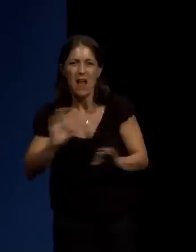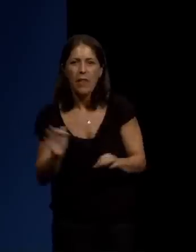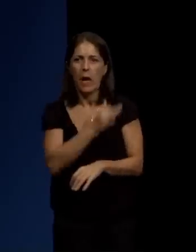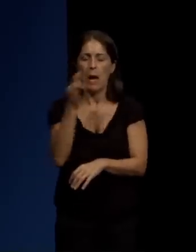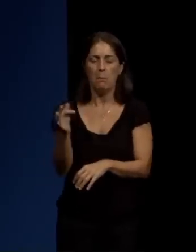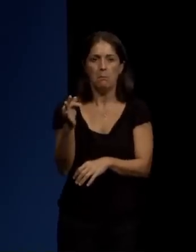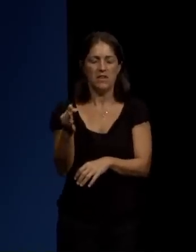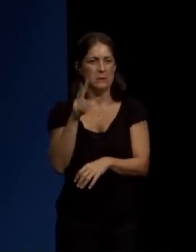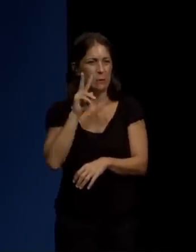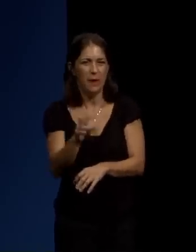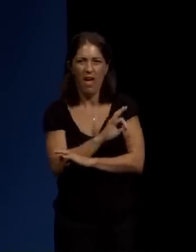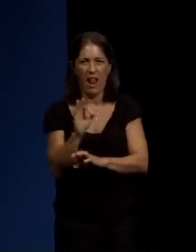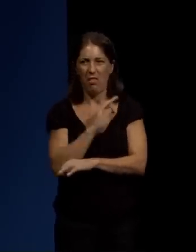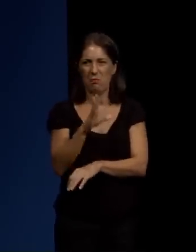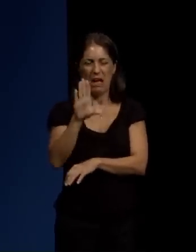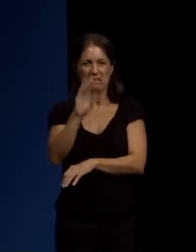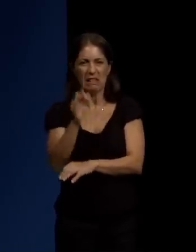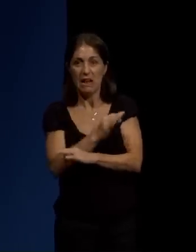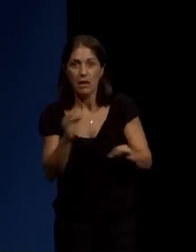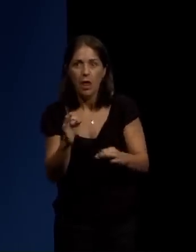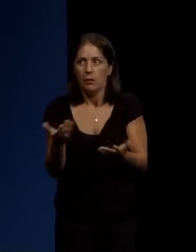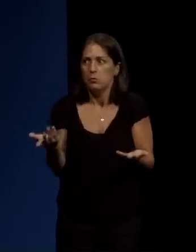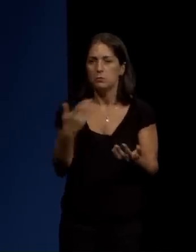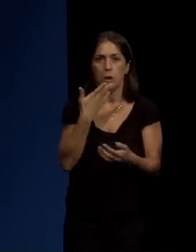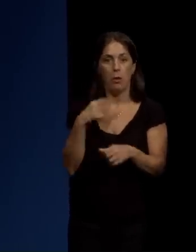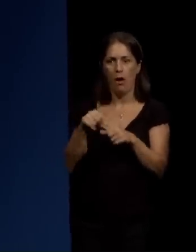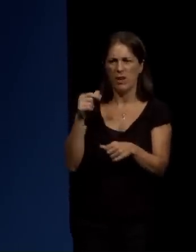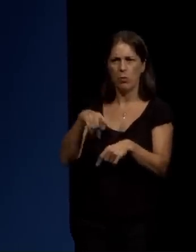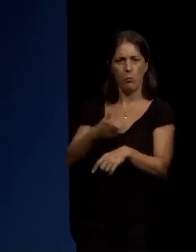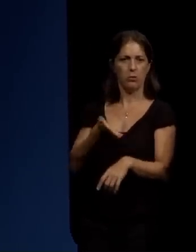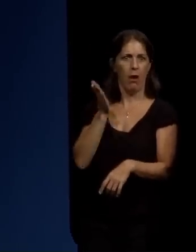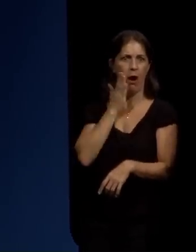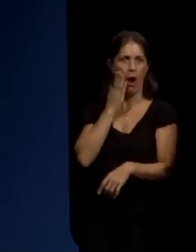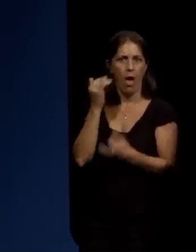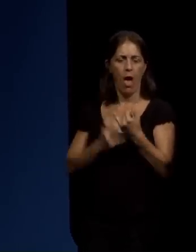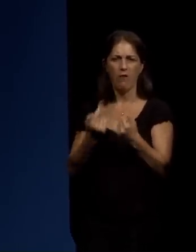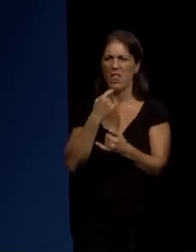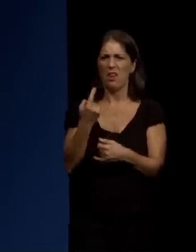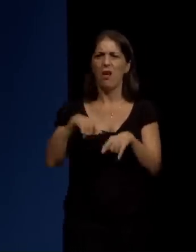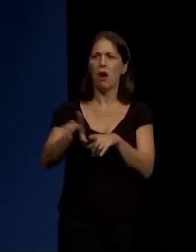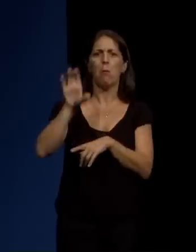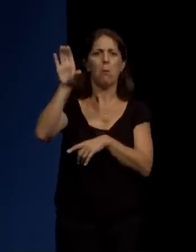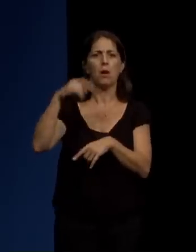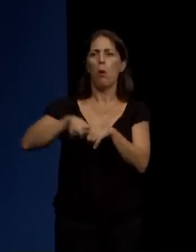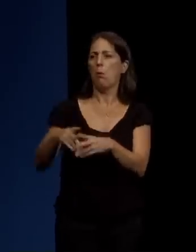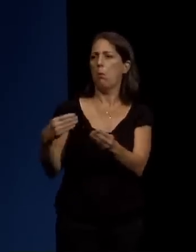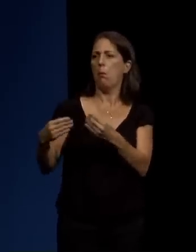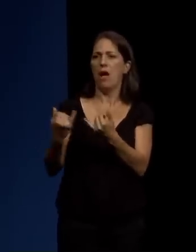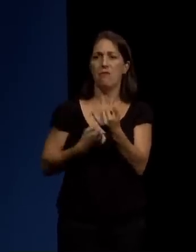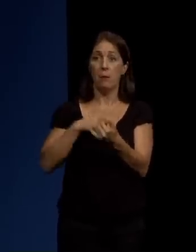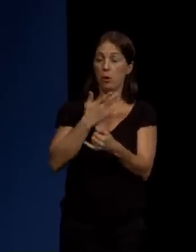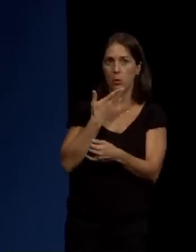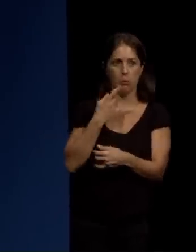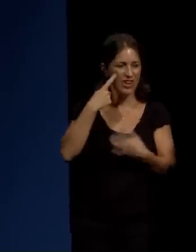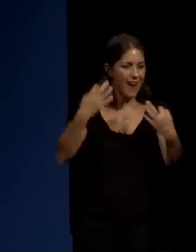entende absolutamente nada, soamente así se pode explicar que tuvera a desfachatez de salir en prime time defendendo un país de cartón pedra que non ten nada que ver co país